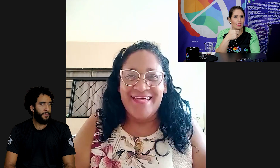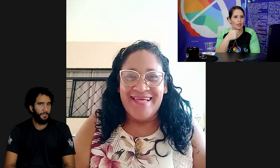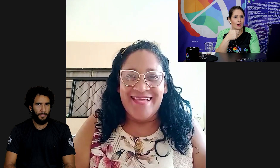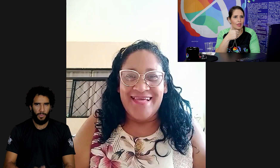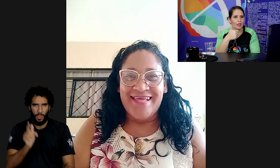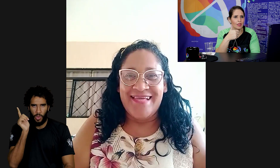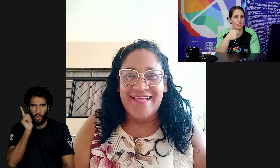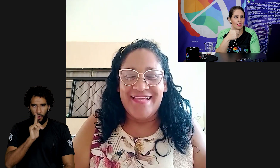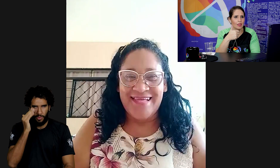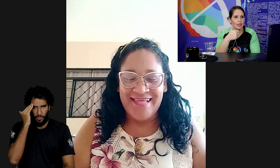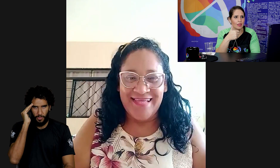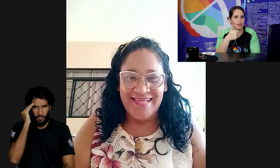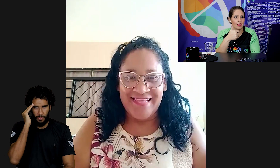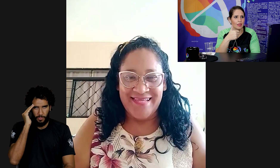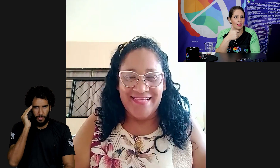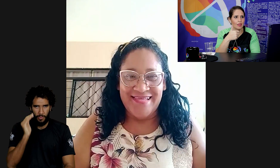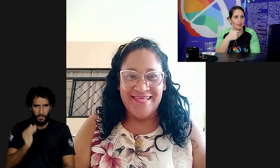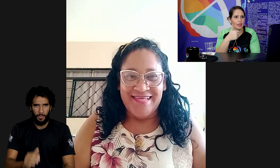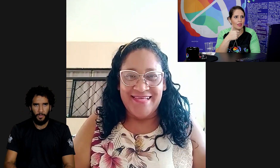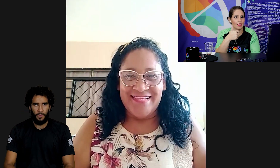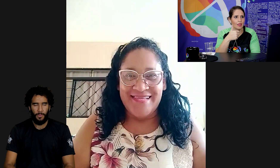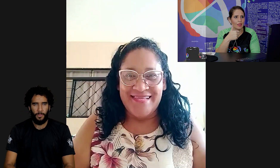Conseguiram entender?